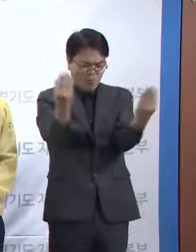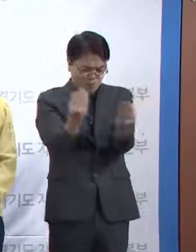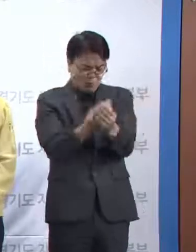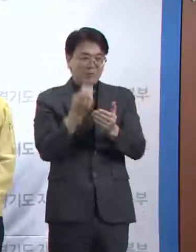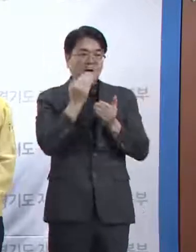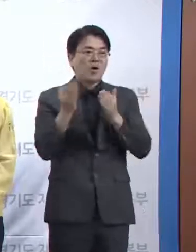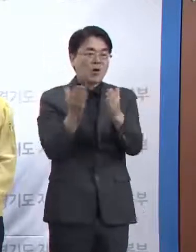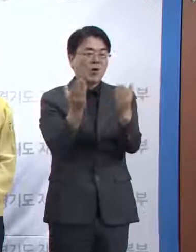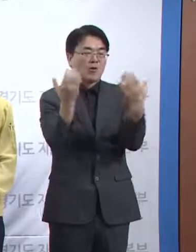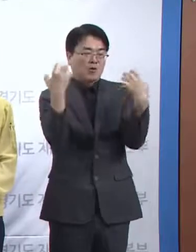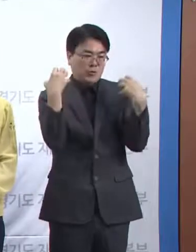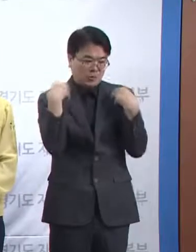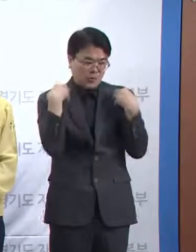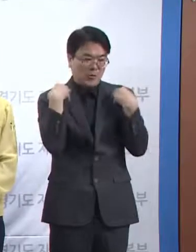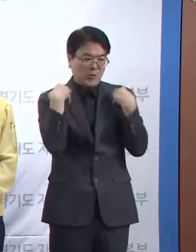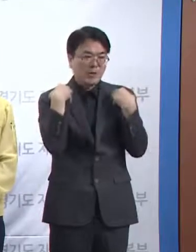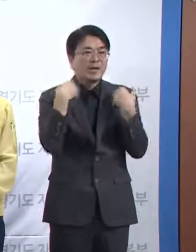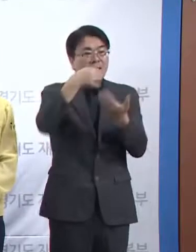됩니다.